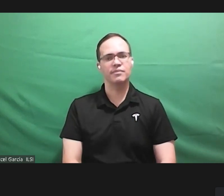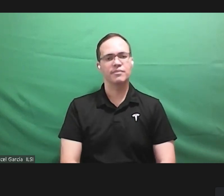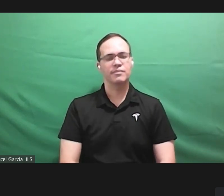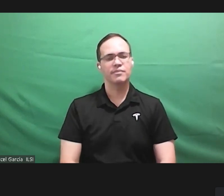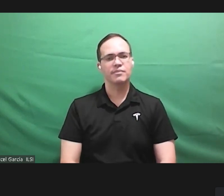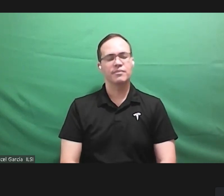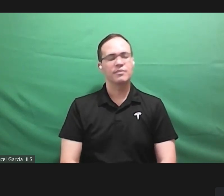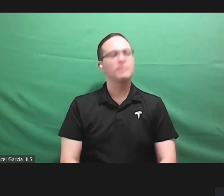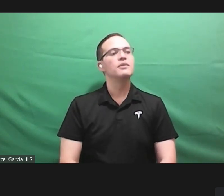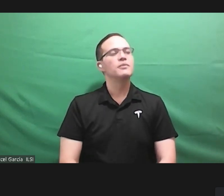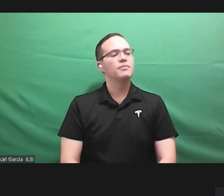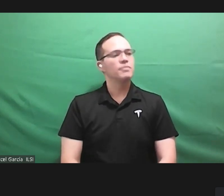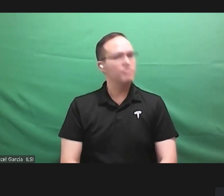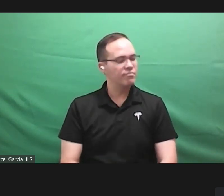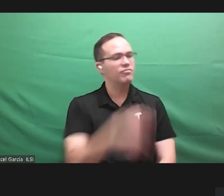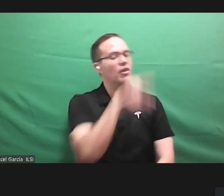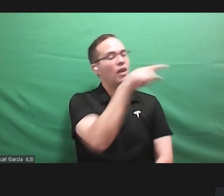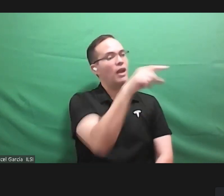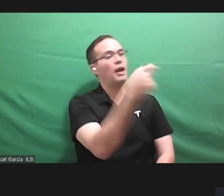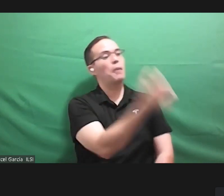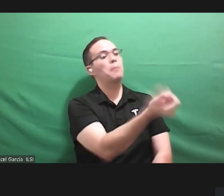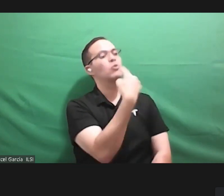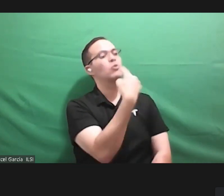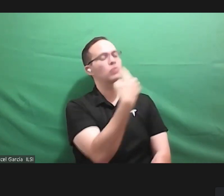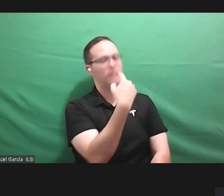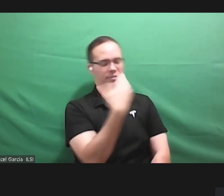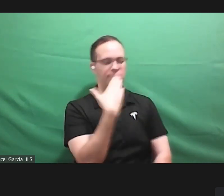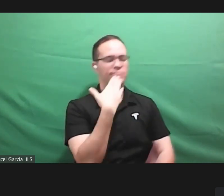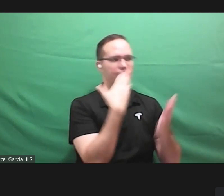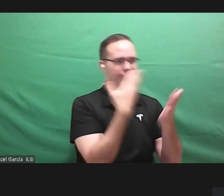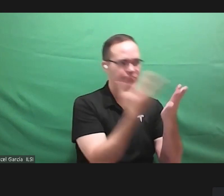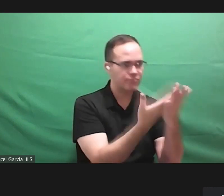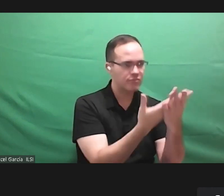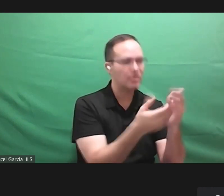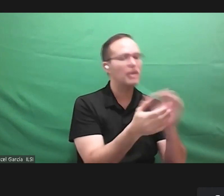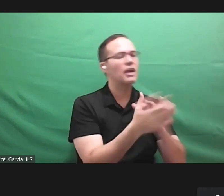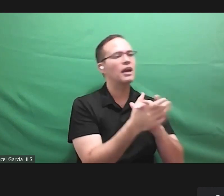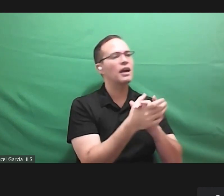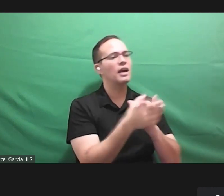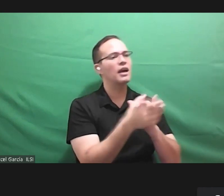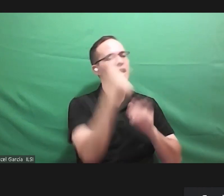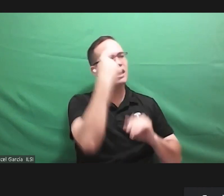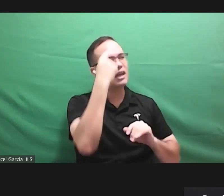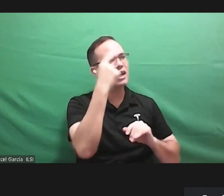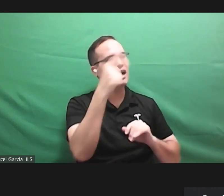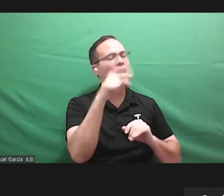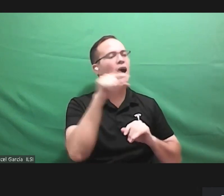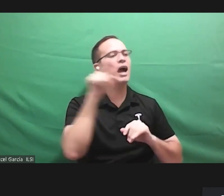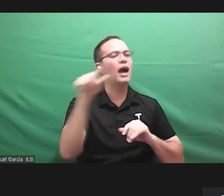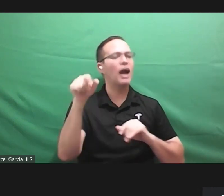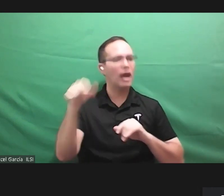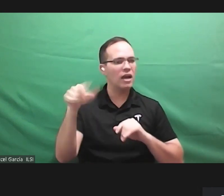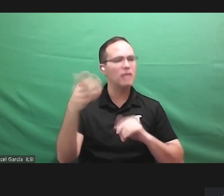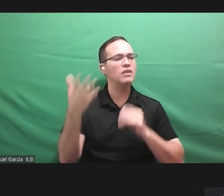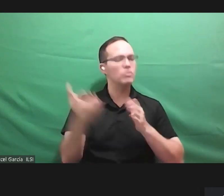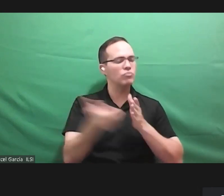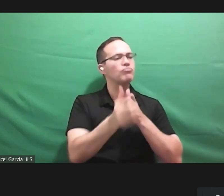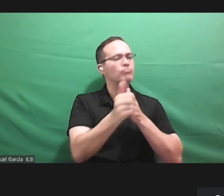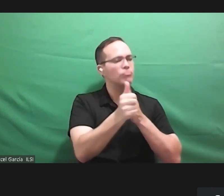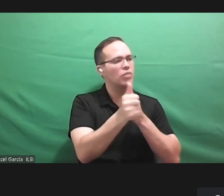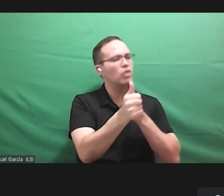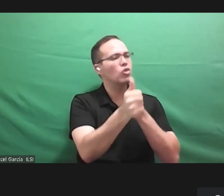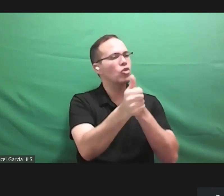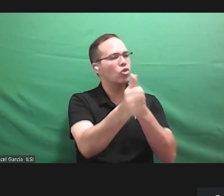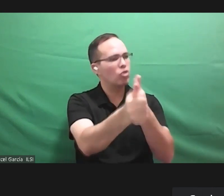Sí, gracias por la pregunta. Hay toda una metodología para preguntar de